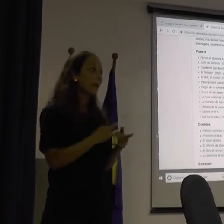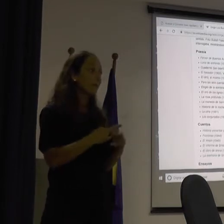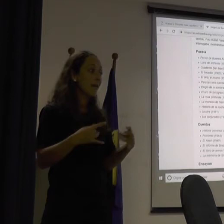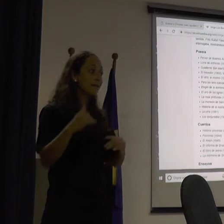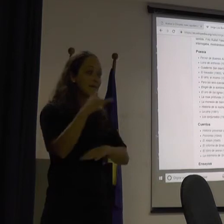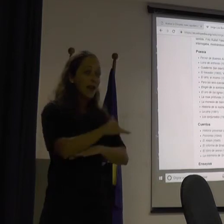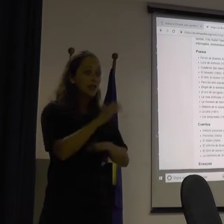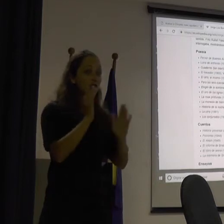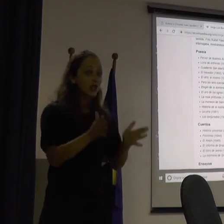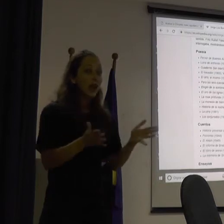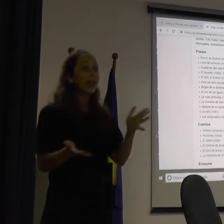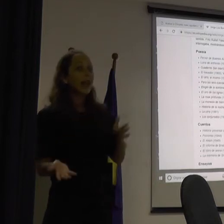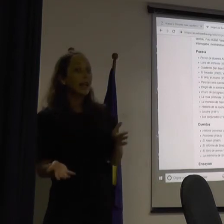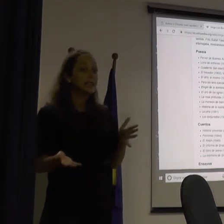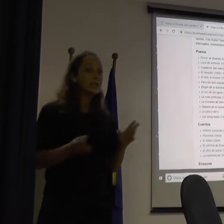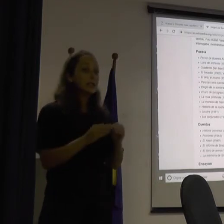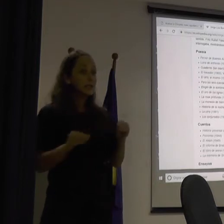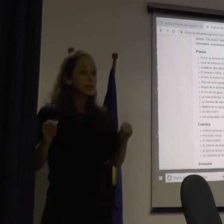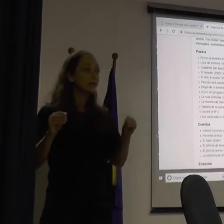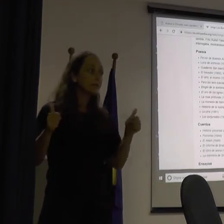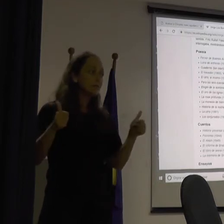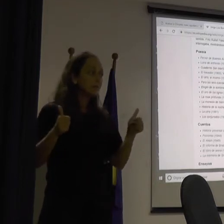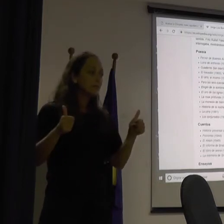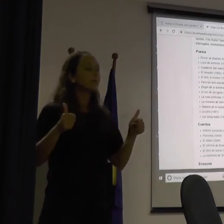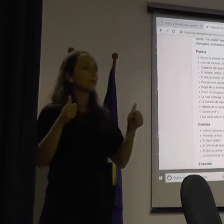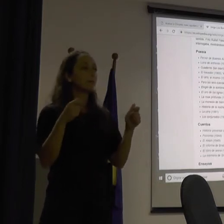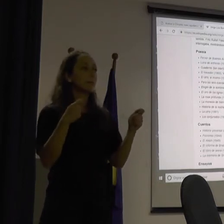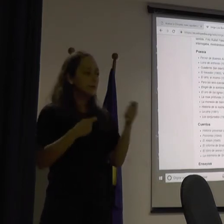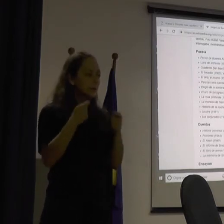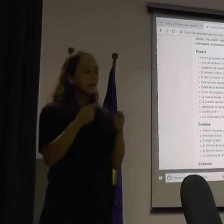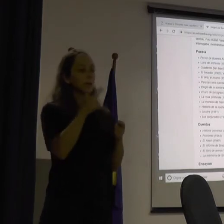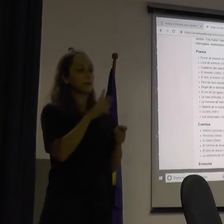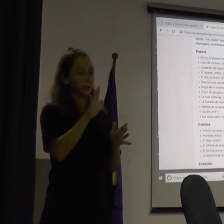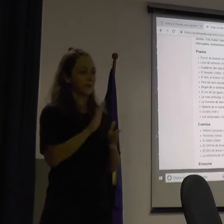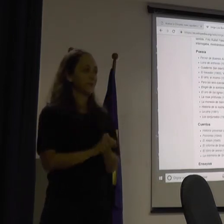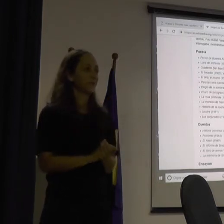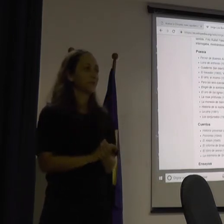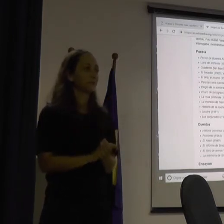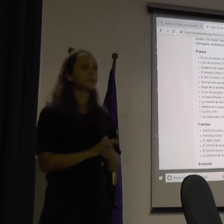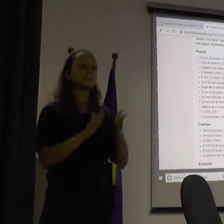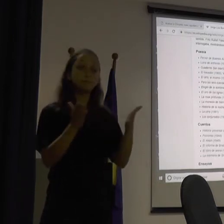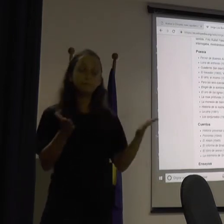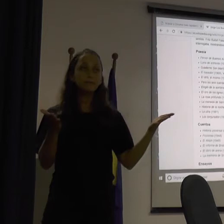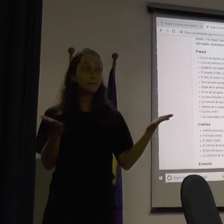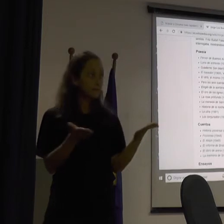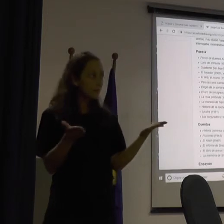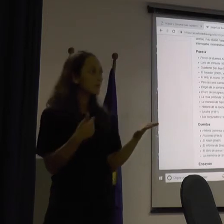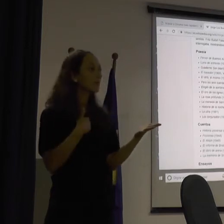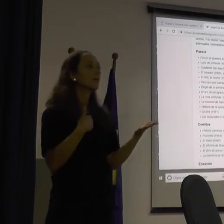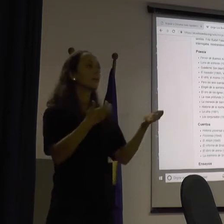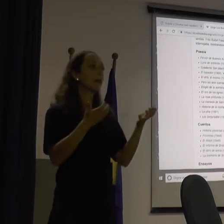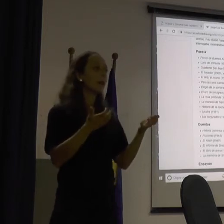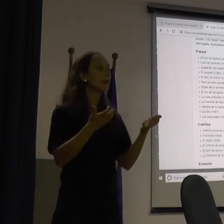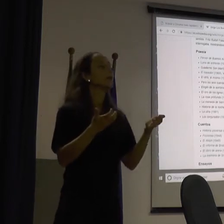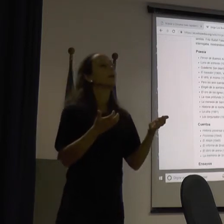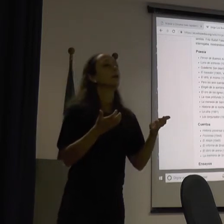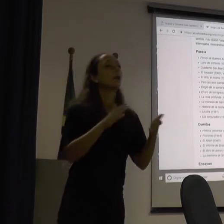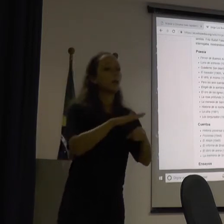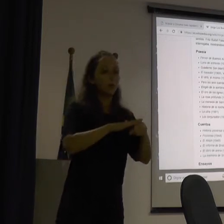hoje. Mas eu quero fazer essa fala com vocês, com os intérpretes,